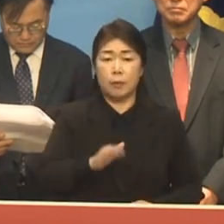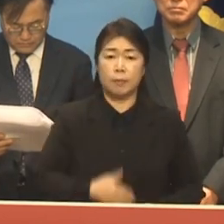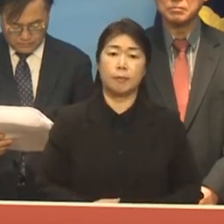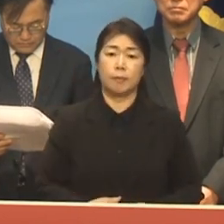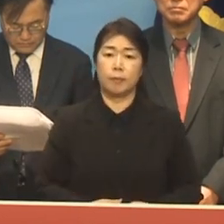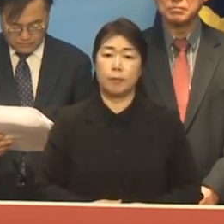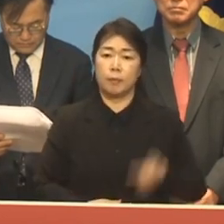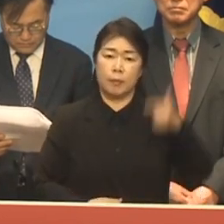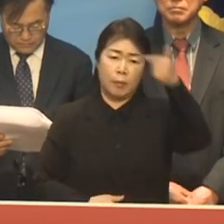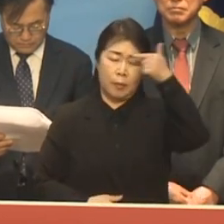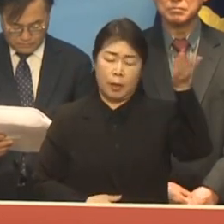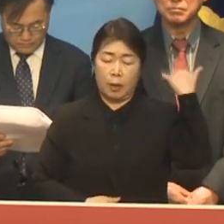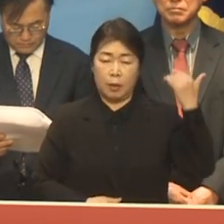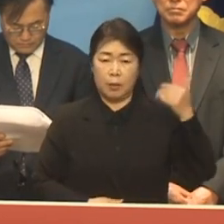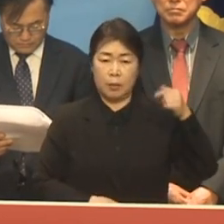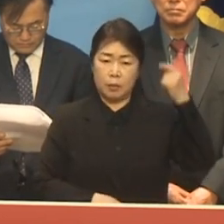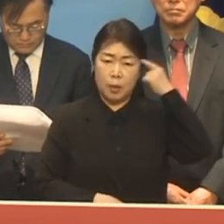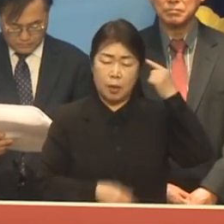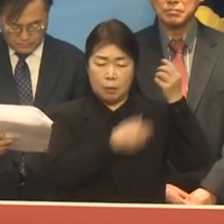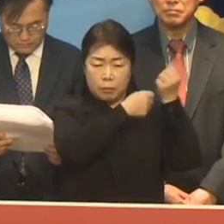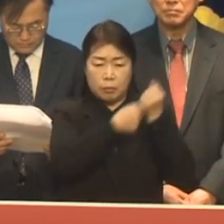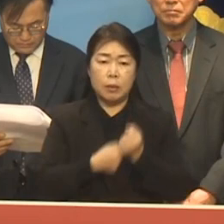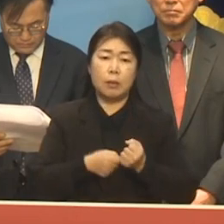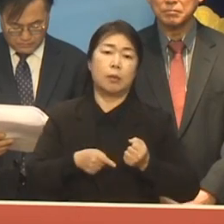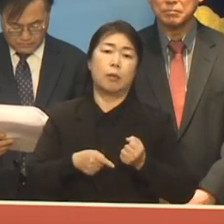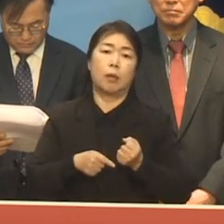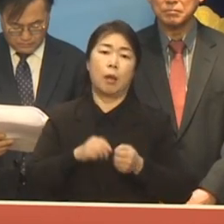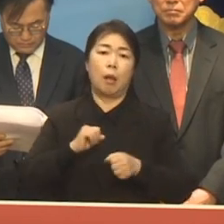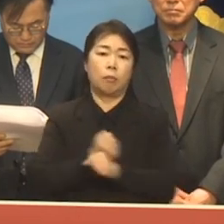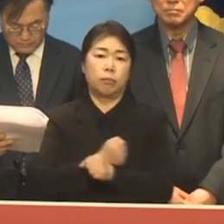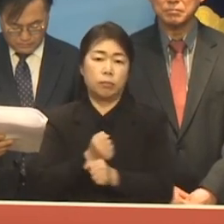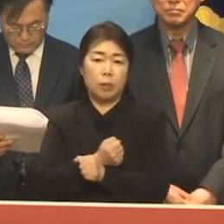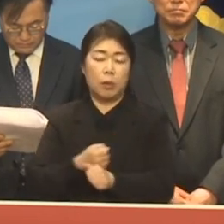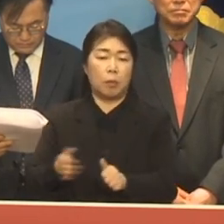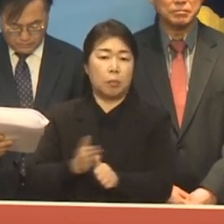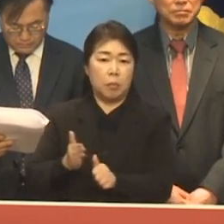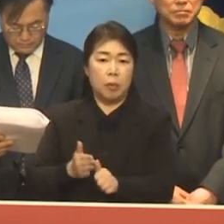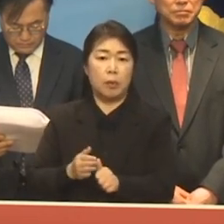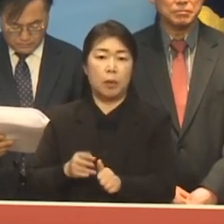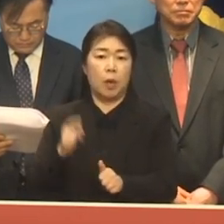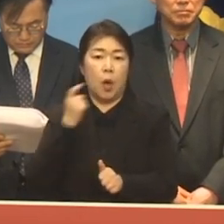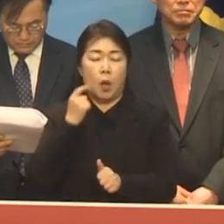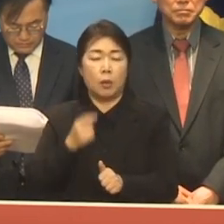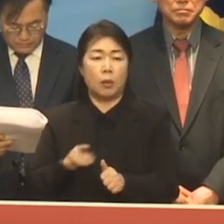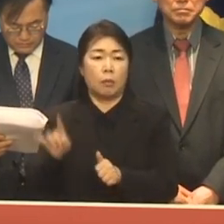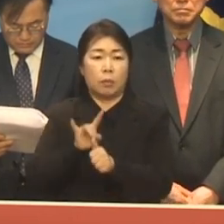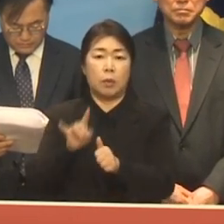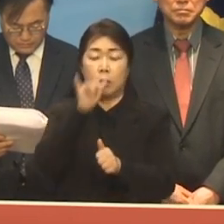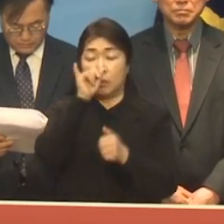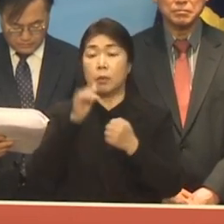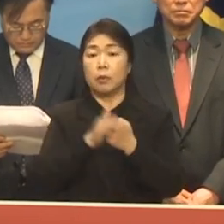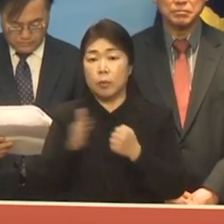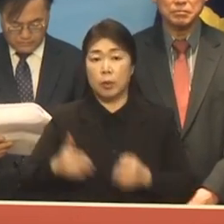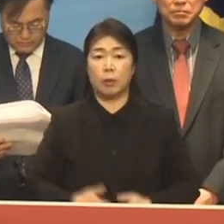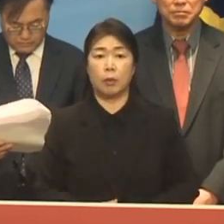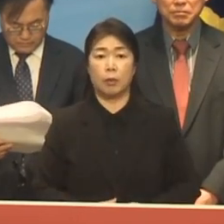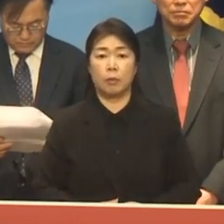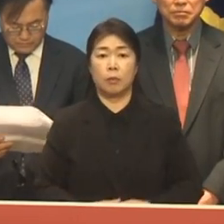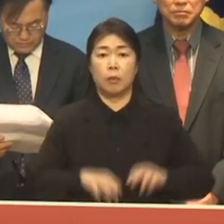젖은 인사들이 왜곡 선동을 일삼아 갈라치기를 하고 있는 바 부디 국회 차원의